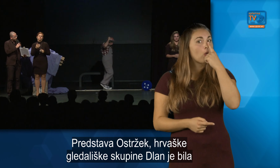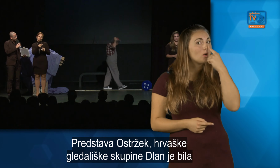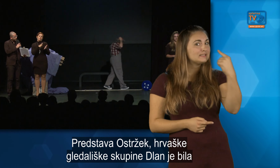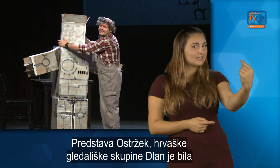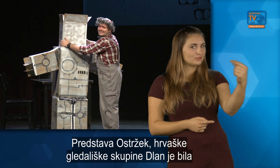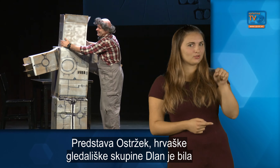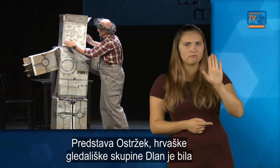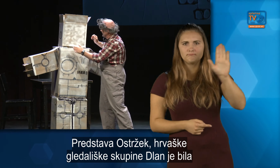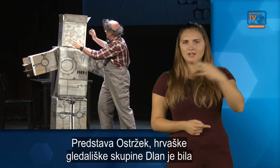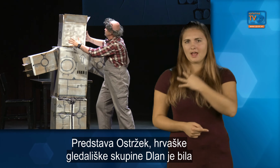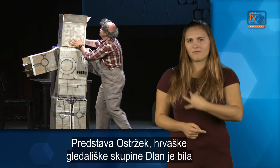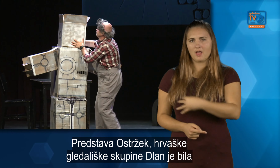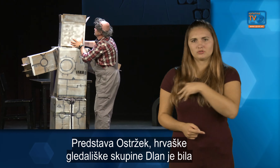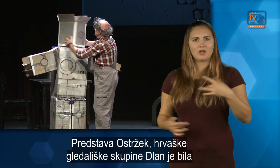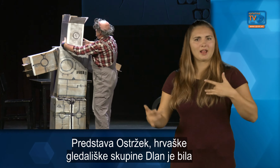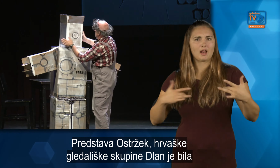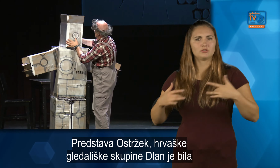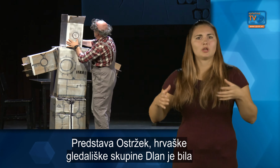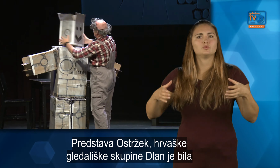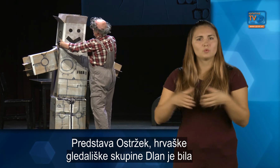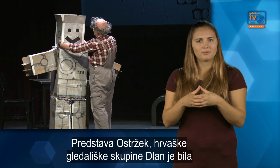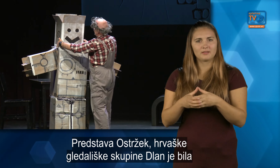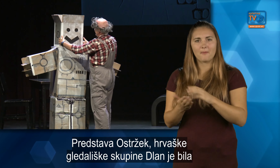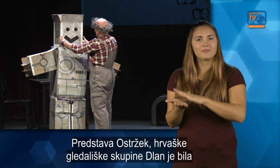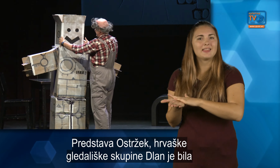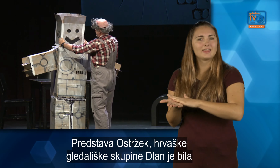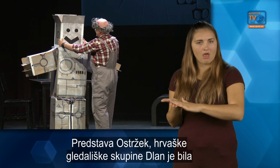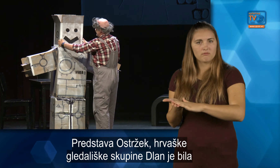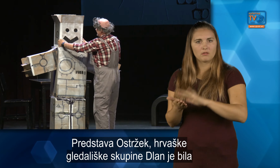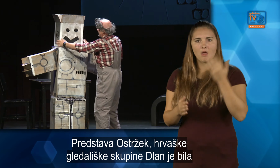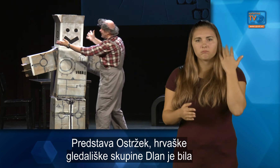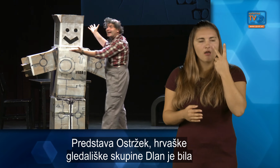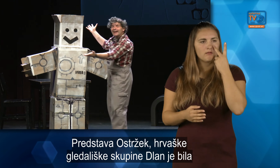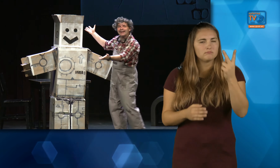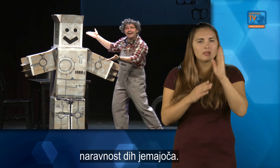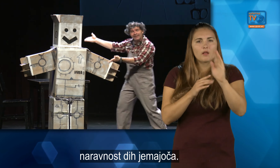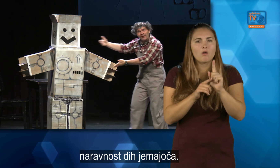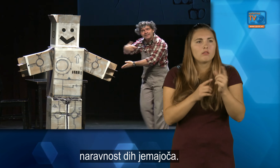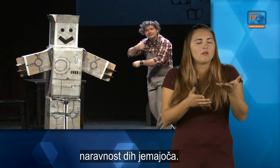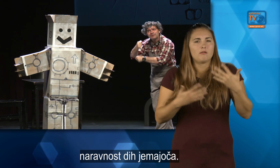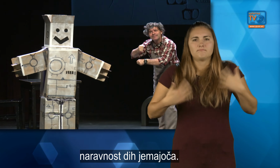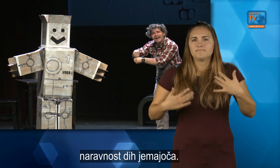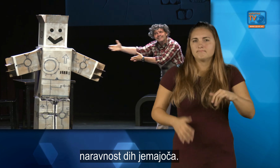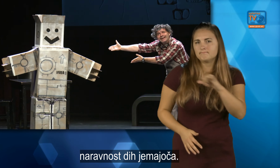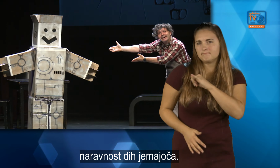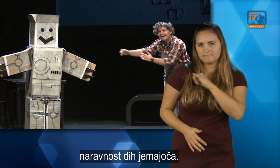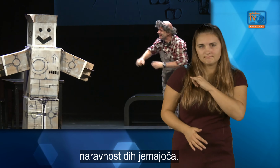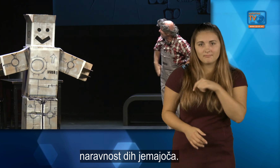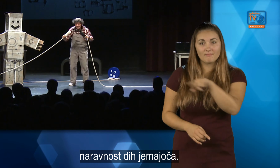Predstava Ostržek hrvaške gledališke skupine Dlan je bila naravnost dih jemajoča.